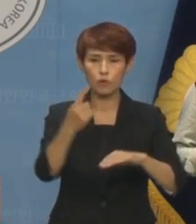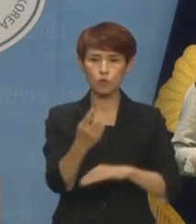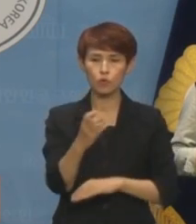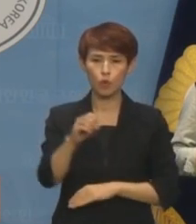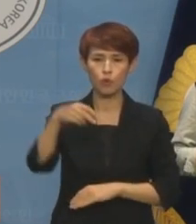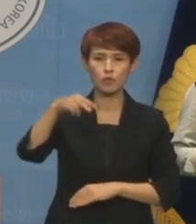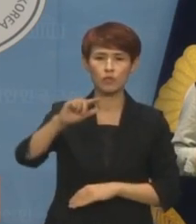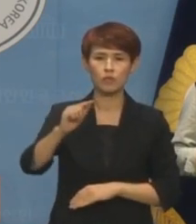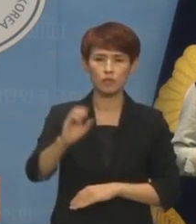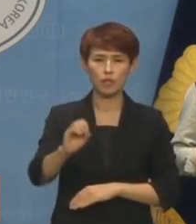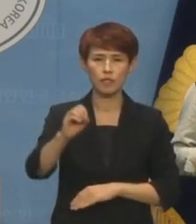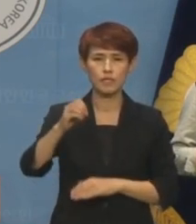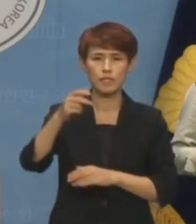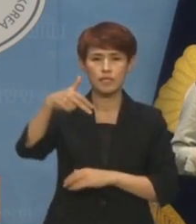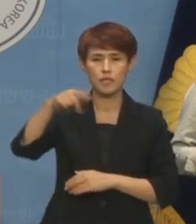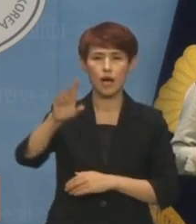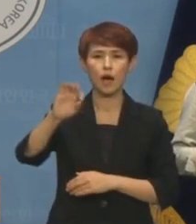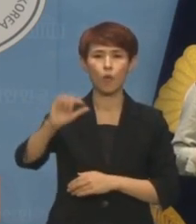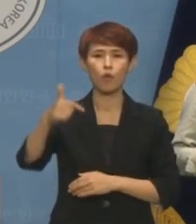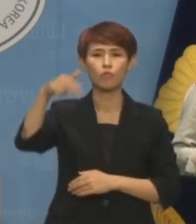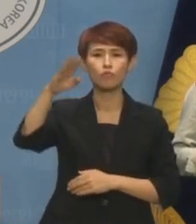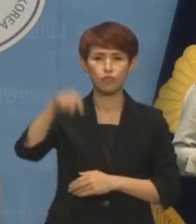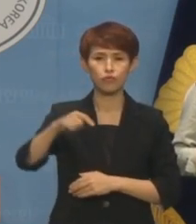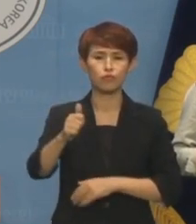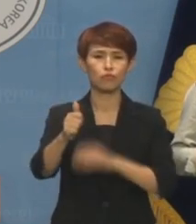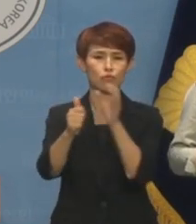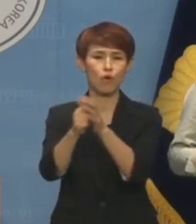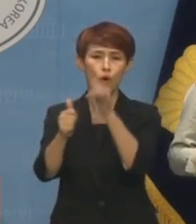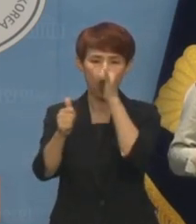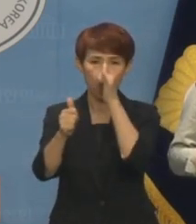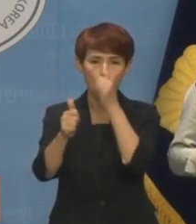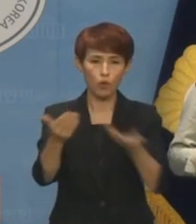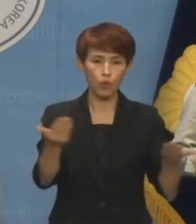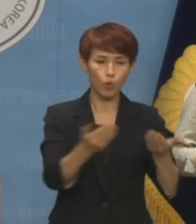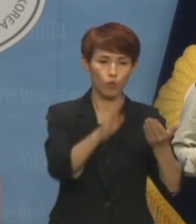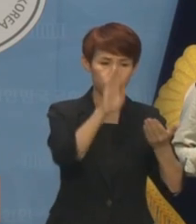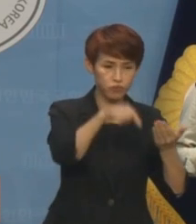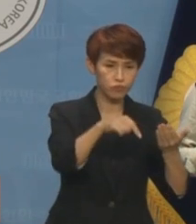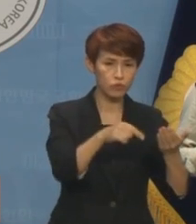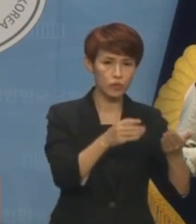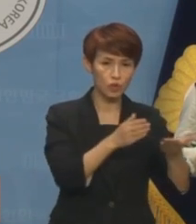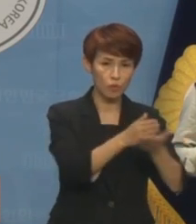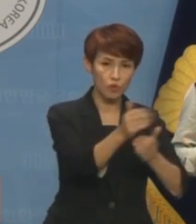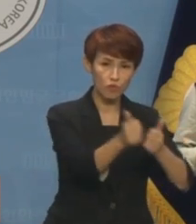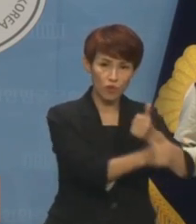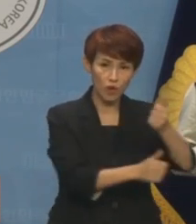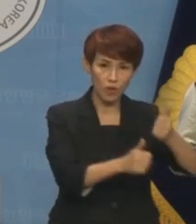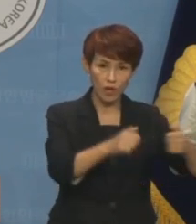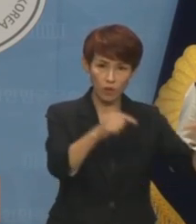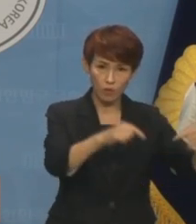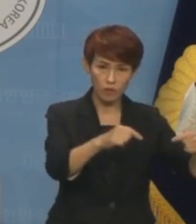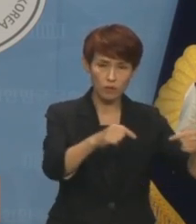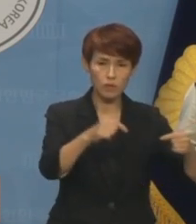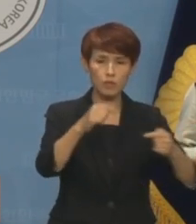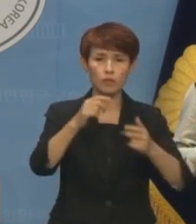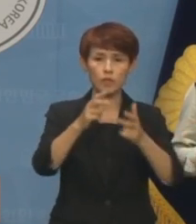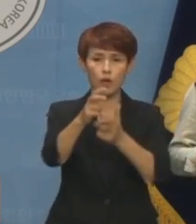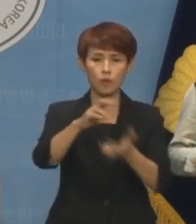산업통상자원부에서 수립된다는 점에서 노동부 산하 전문위원회의 논의는 산업전환 정책 수립에